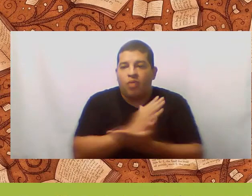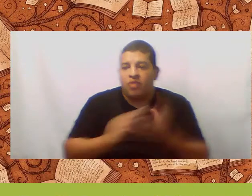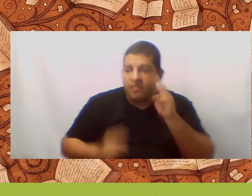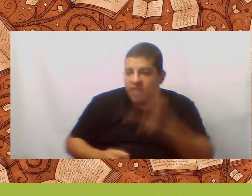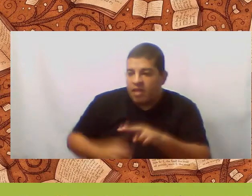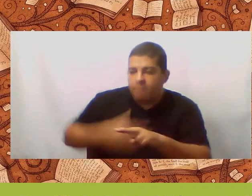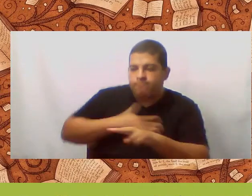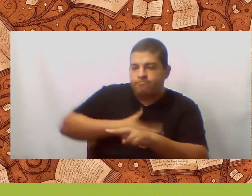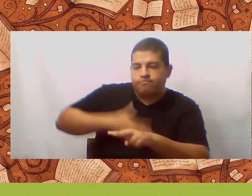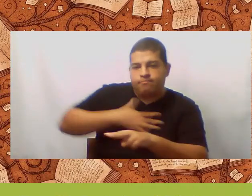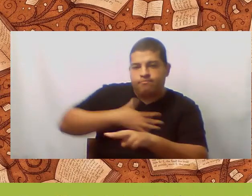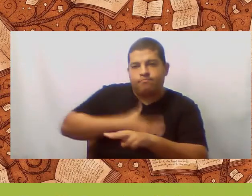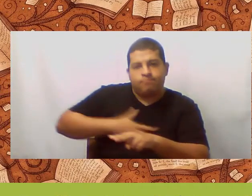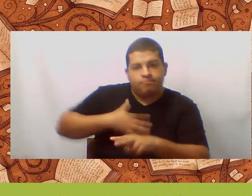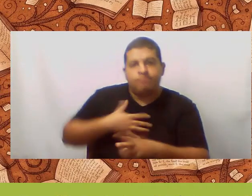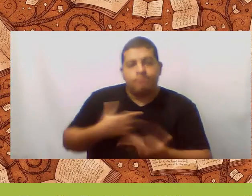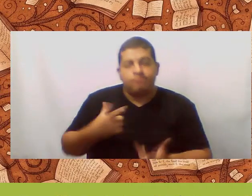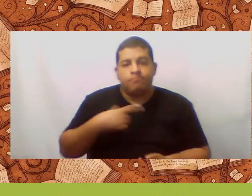masculino